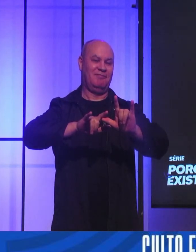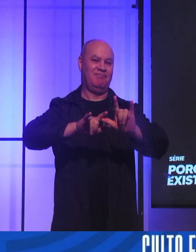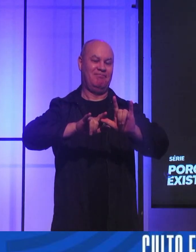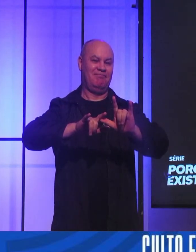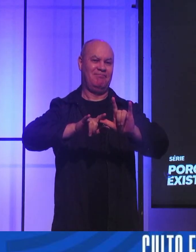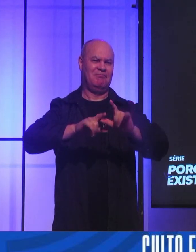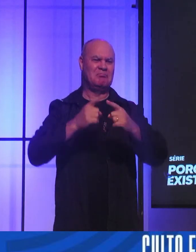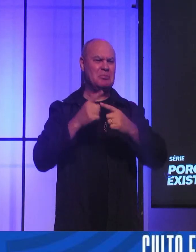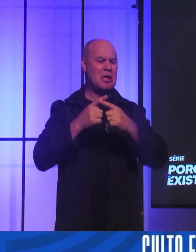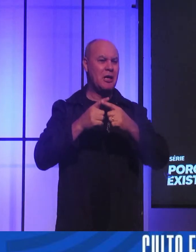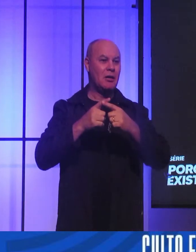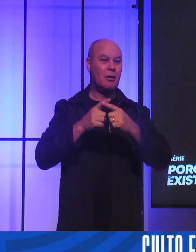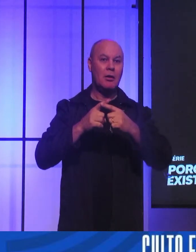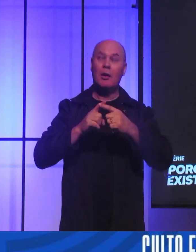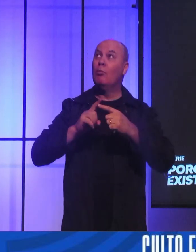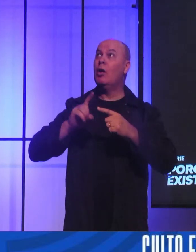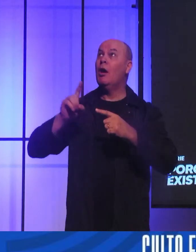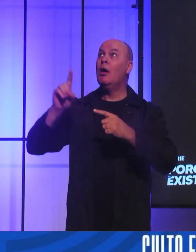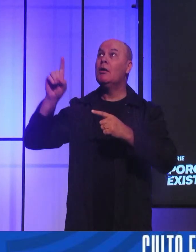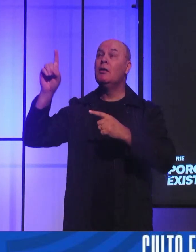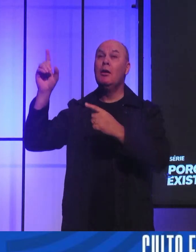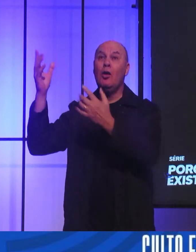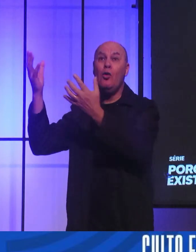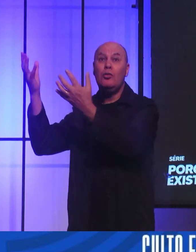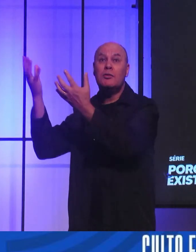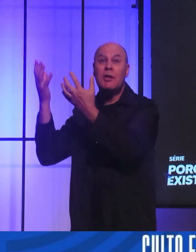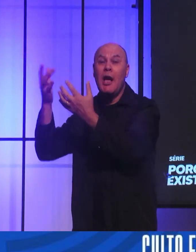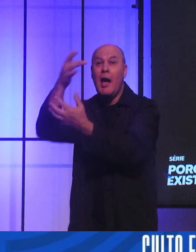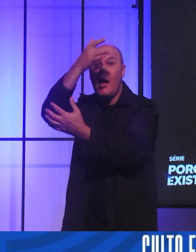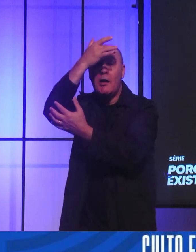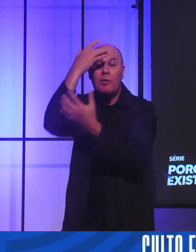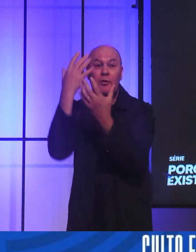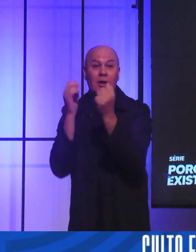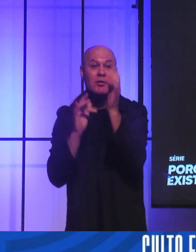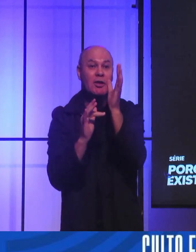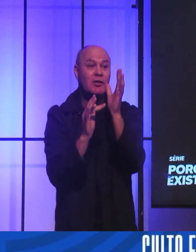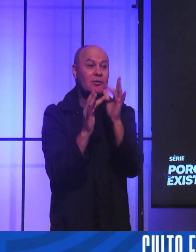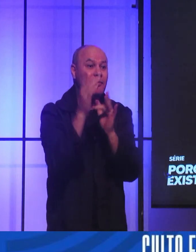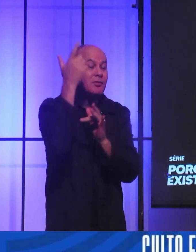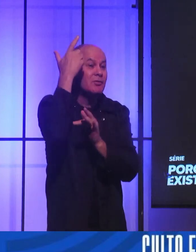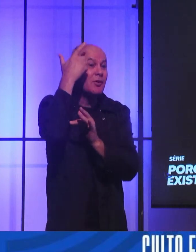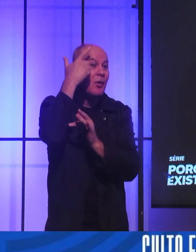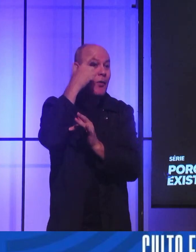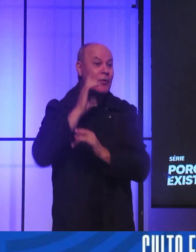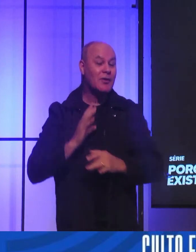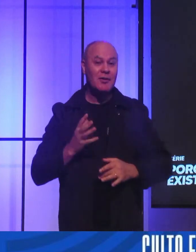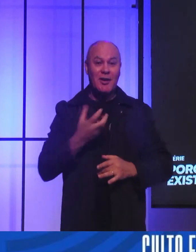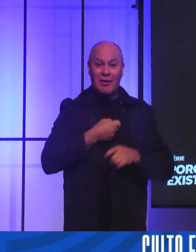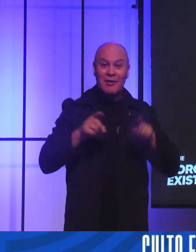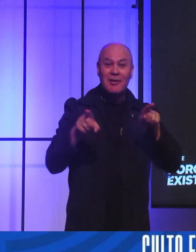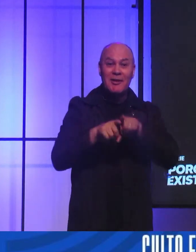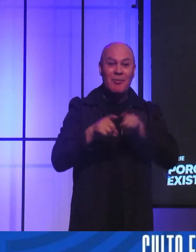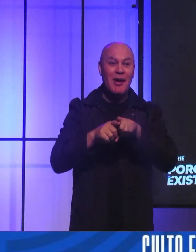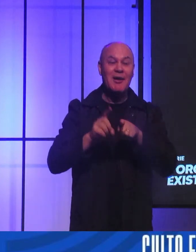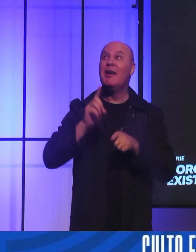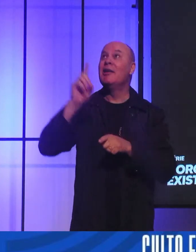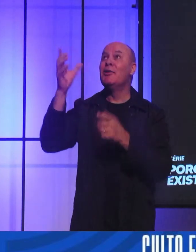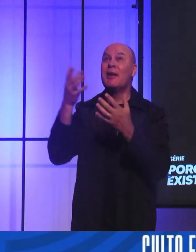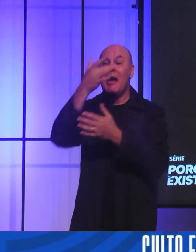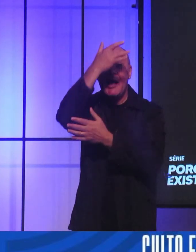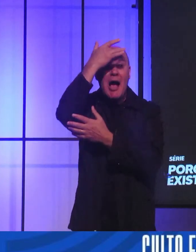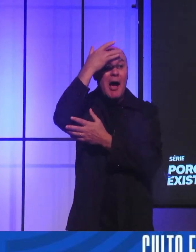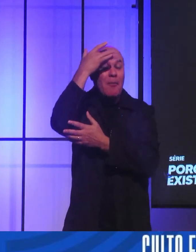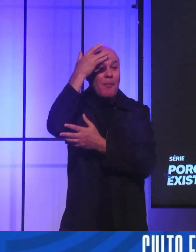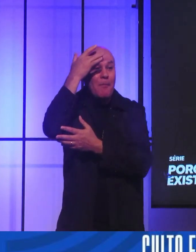Deus quer que as pessoas façam parte da sua família. Deus quer que as pessoas venham a fazer parte da